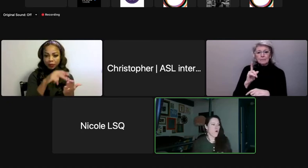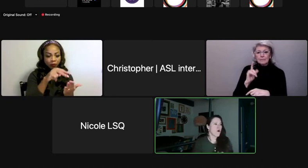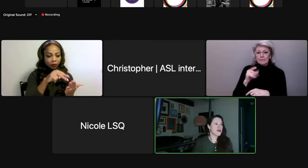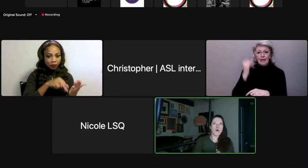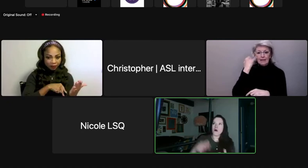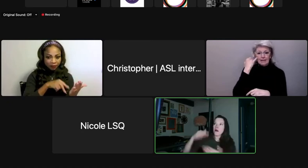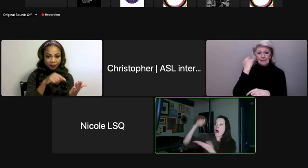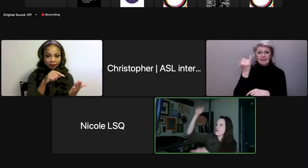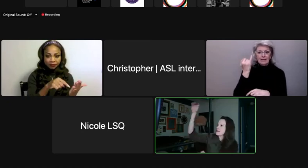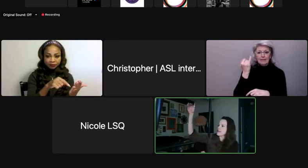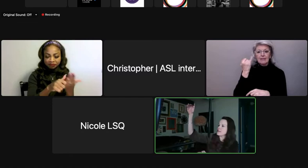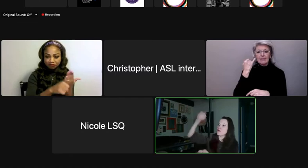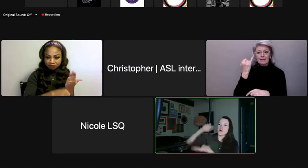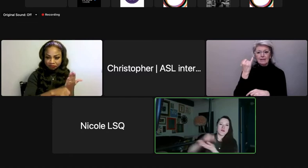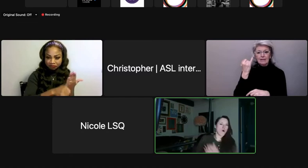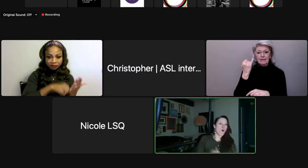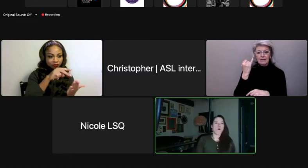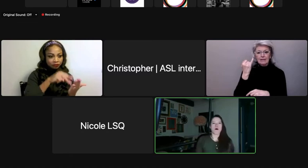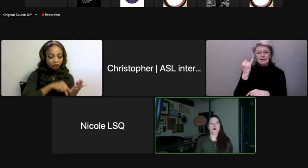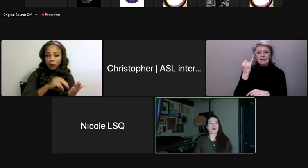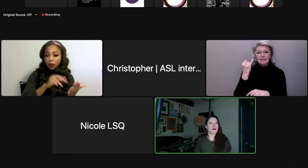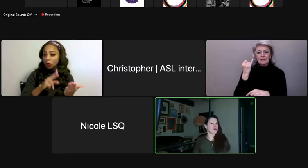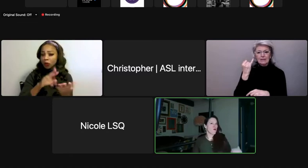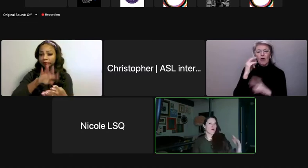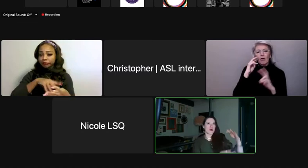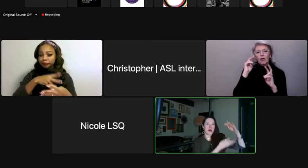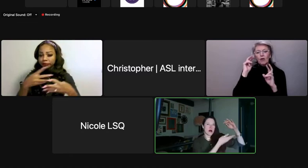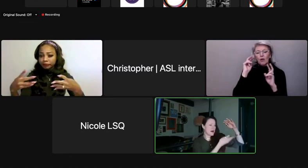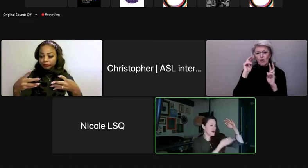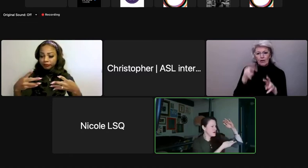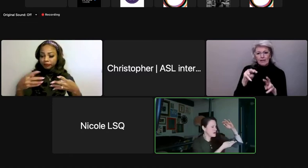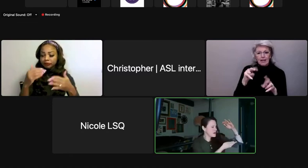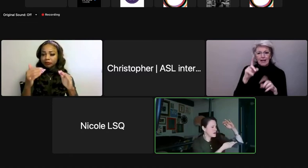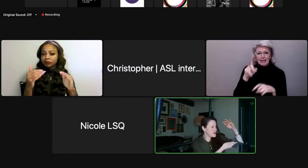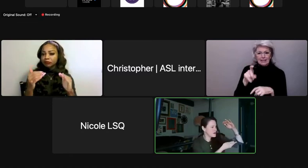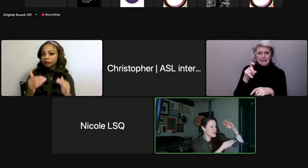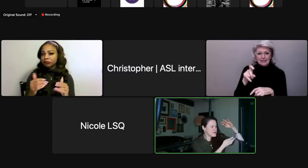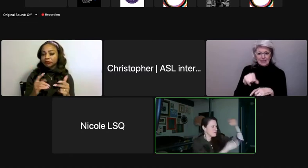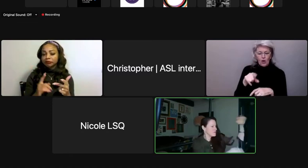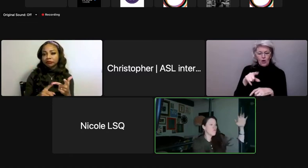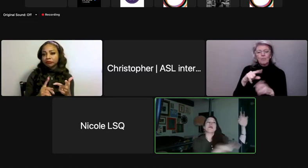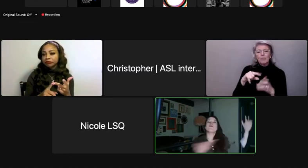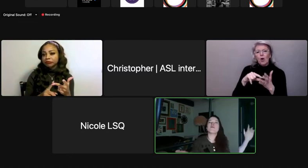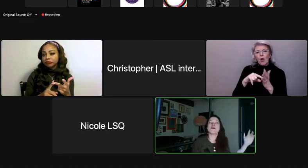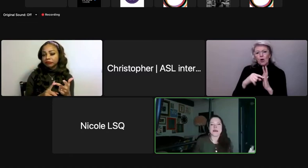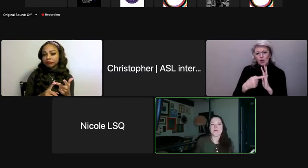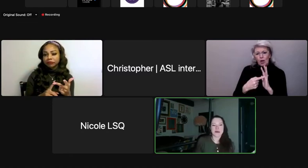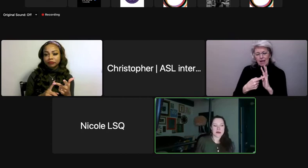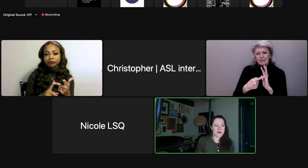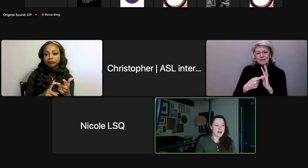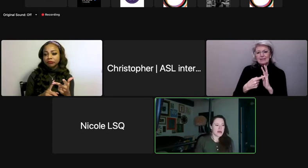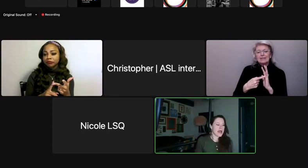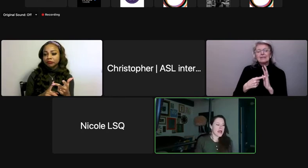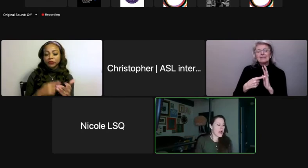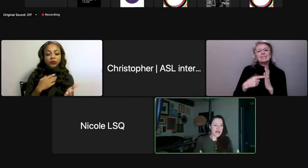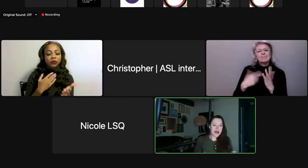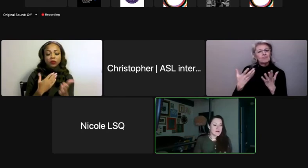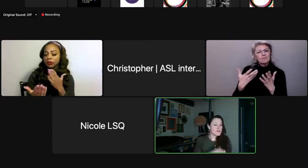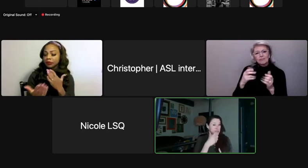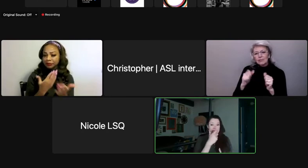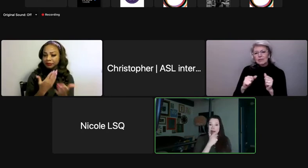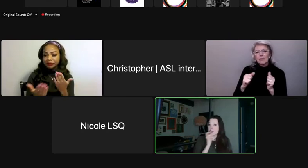où on se penche sur les questions on commence quelque part ça peut être avec